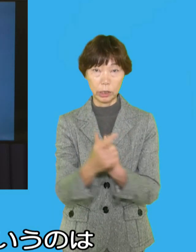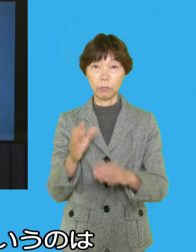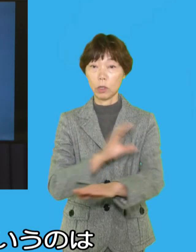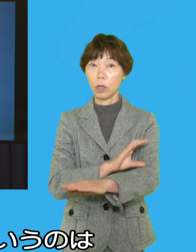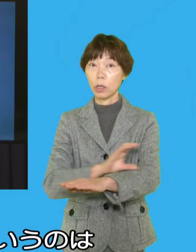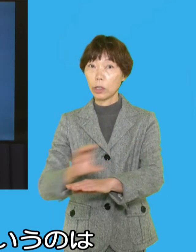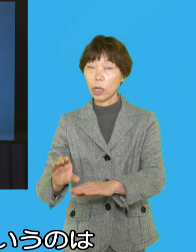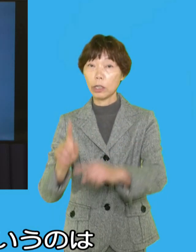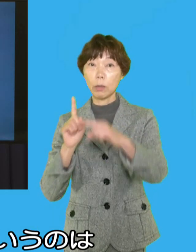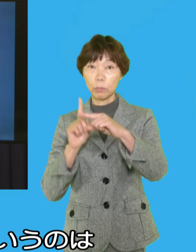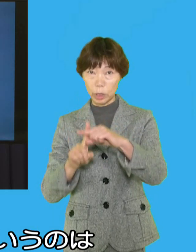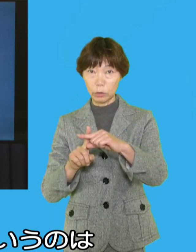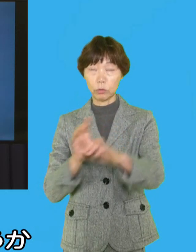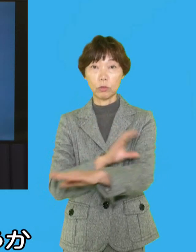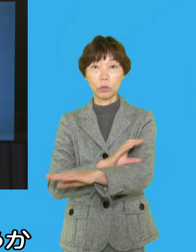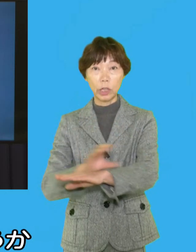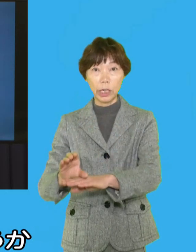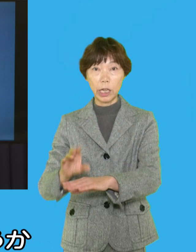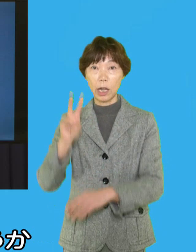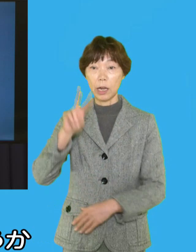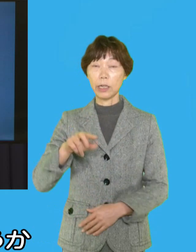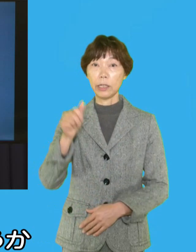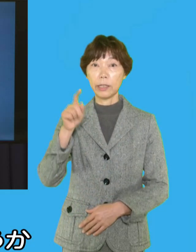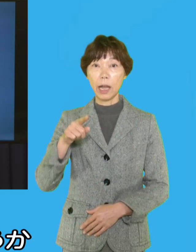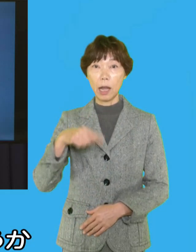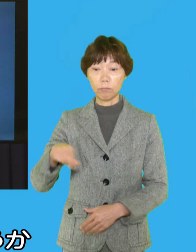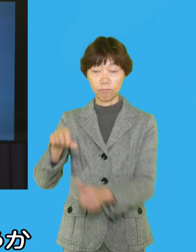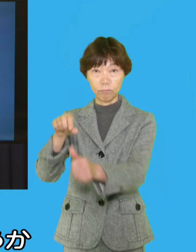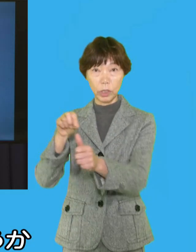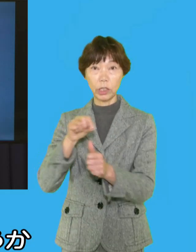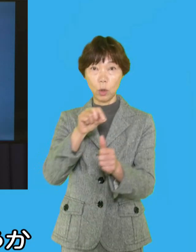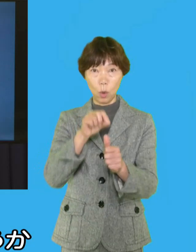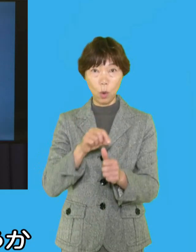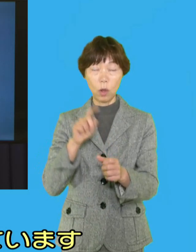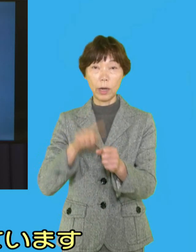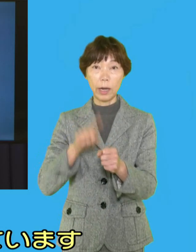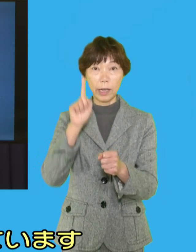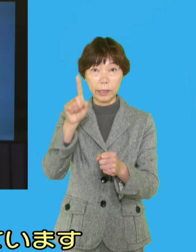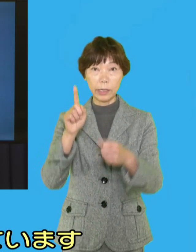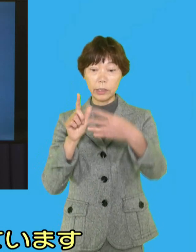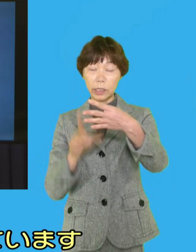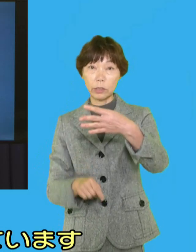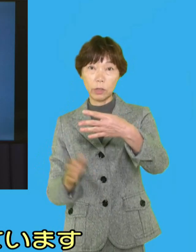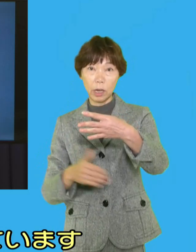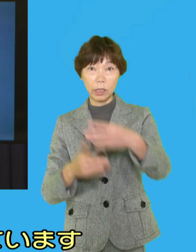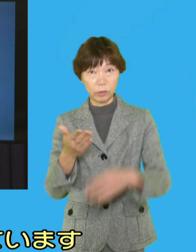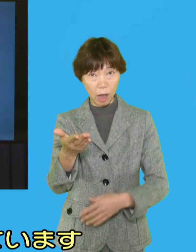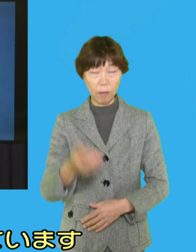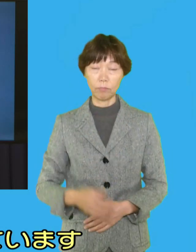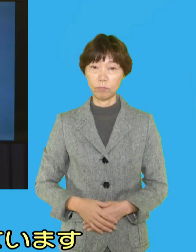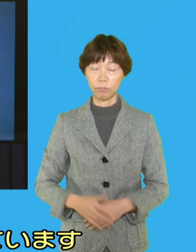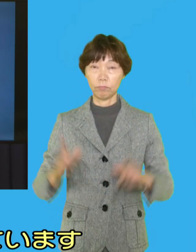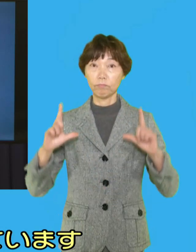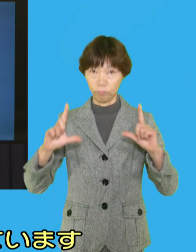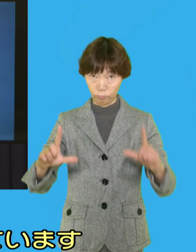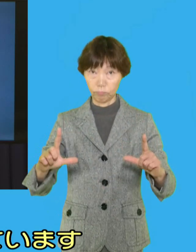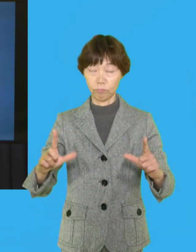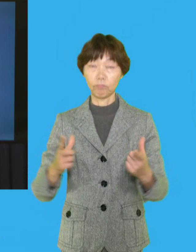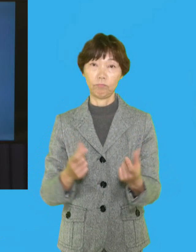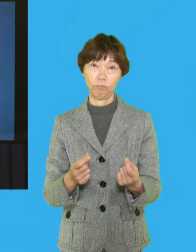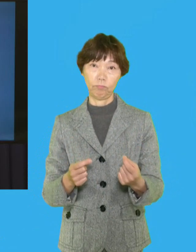ス任用、キャリアリターン採用というのは、これは来年の4月から行われるということでよろしいですか。 そうです、4月からの予定で考えております